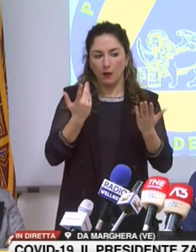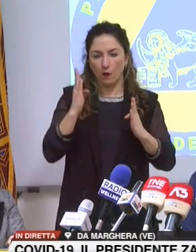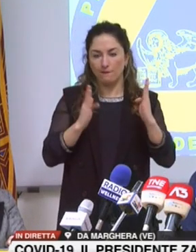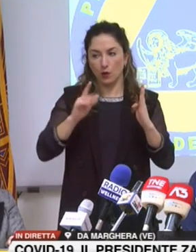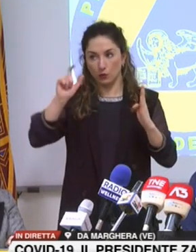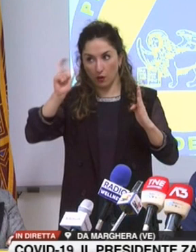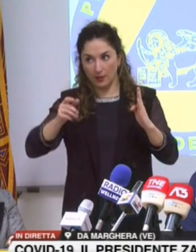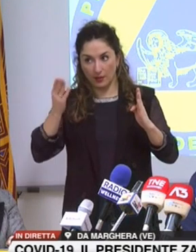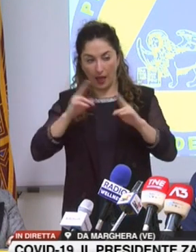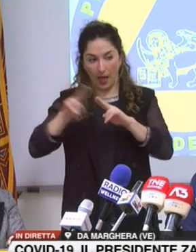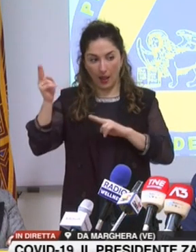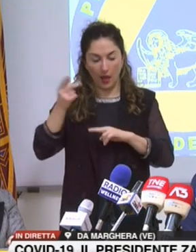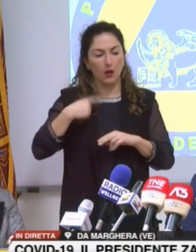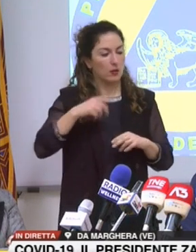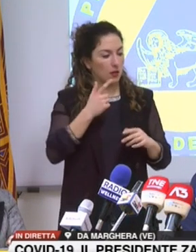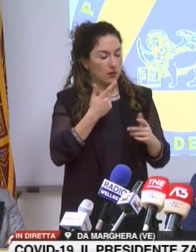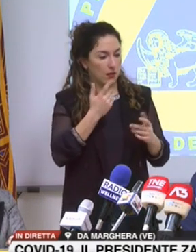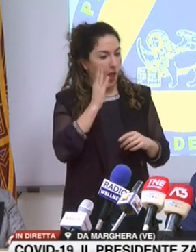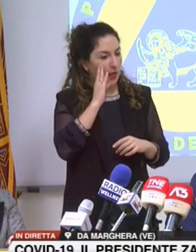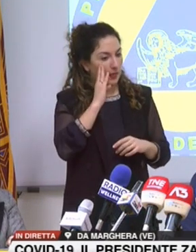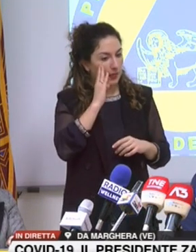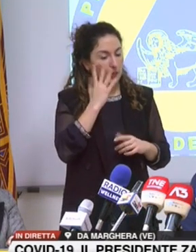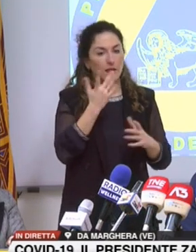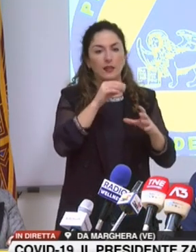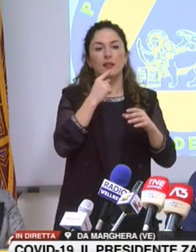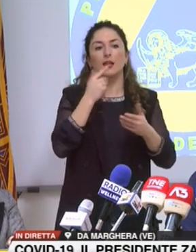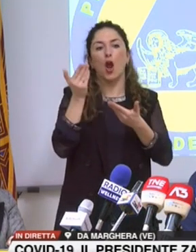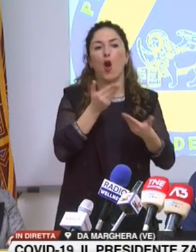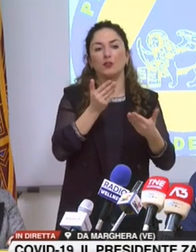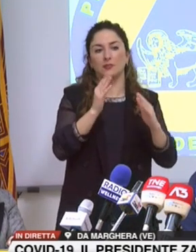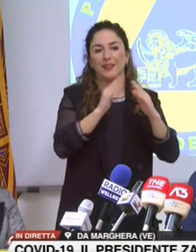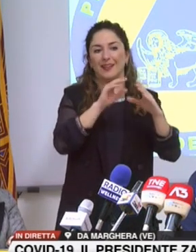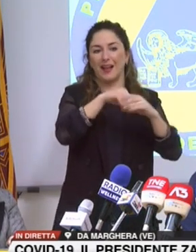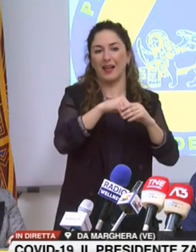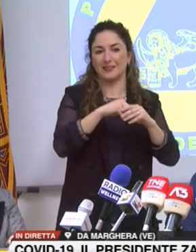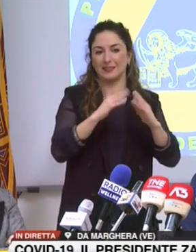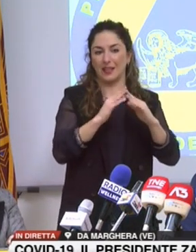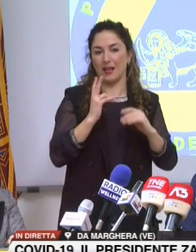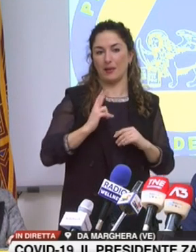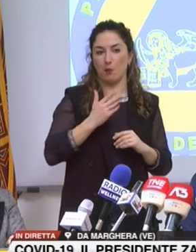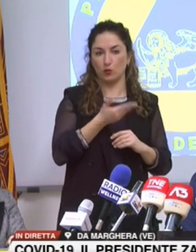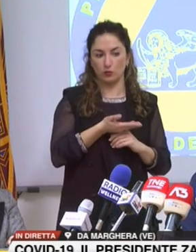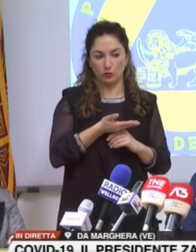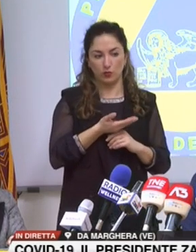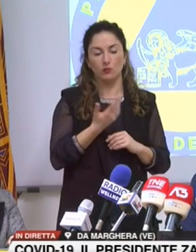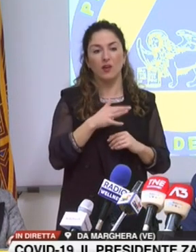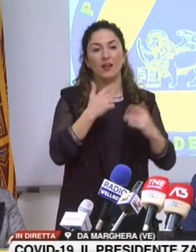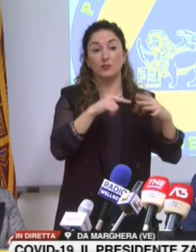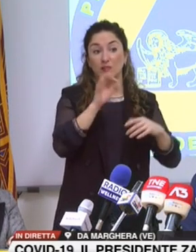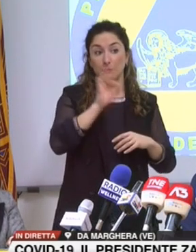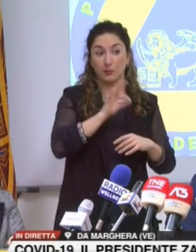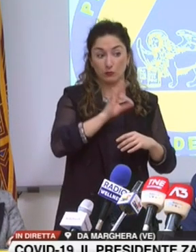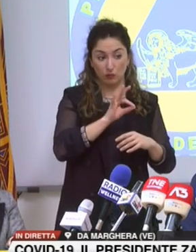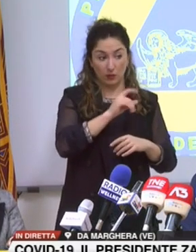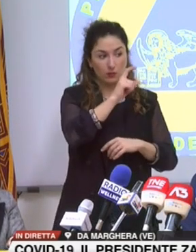per gli ospiti delle strutture sanitarie, sociosanitarie territoriali, che hanno ricevuto il 17%